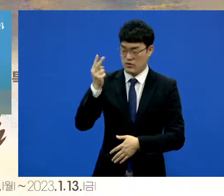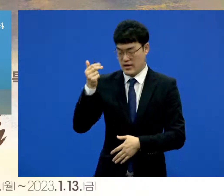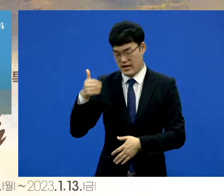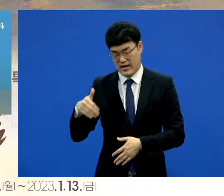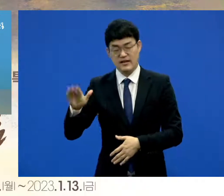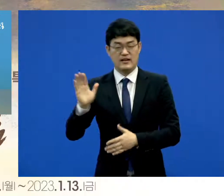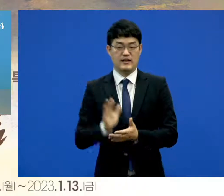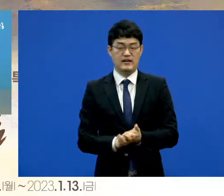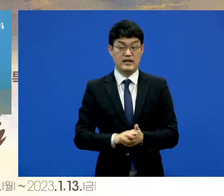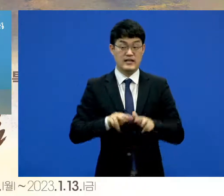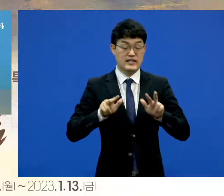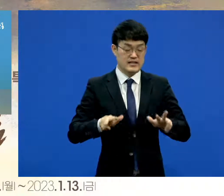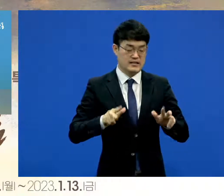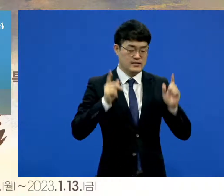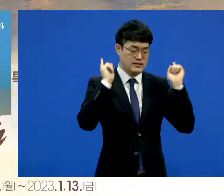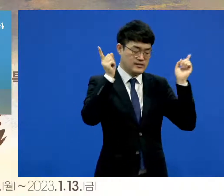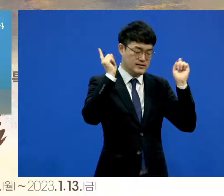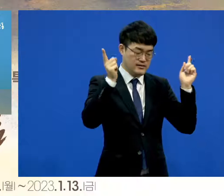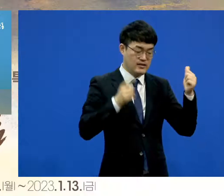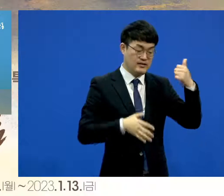탕자의 귀환이 시작되고 있습니다.